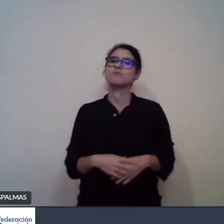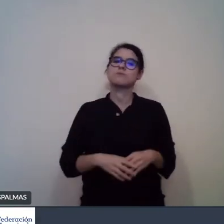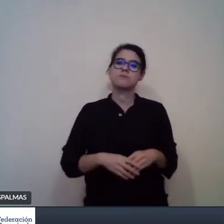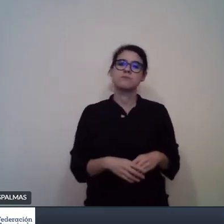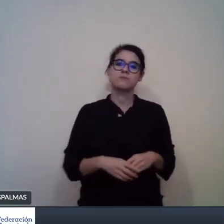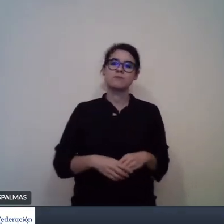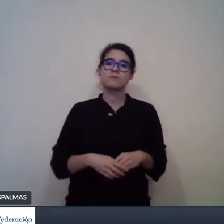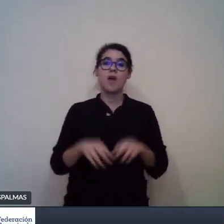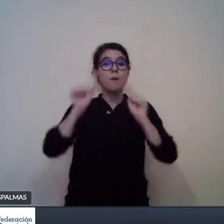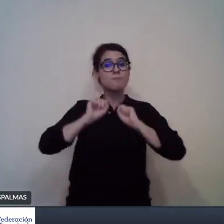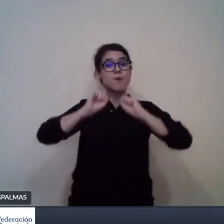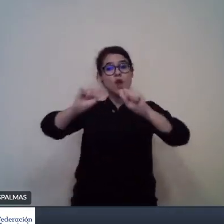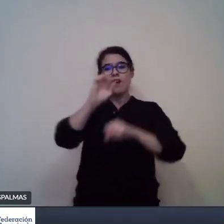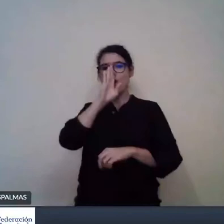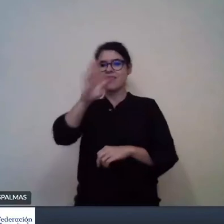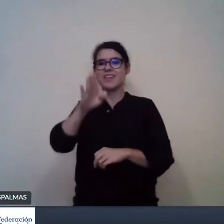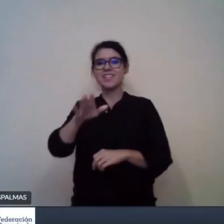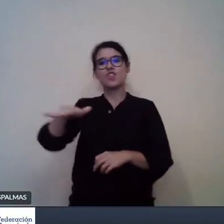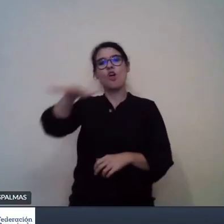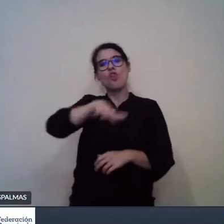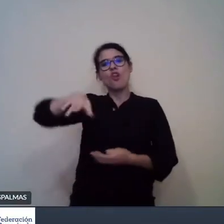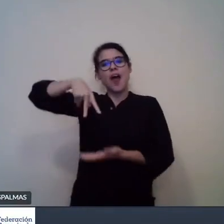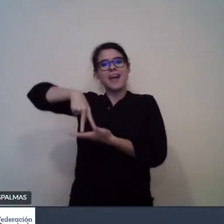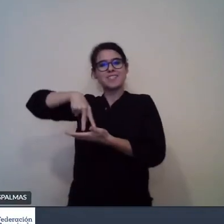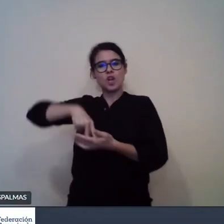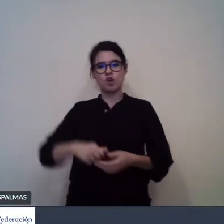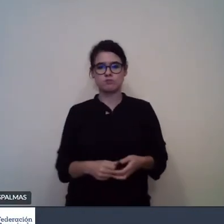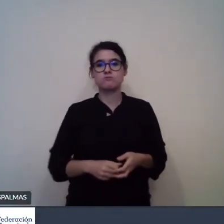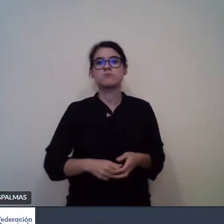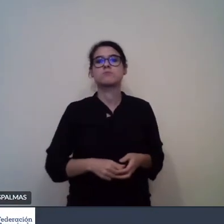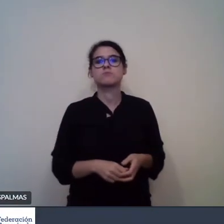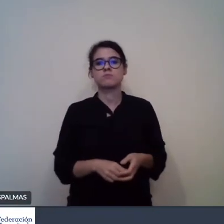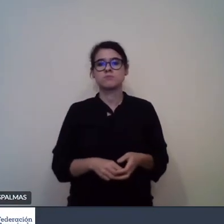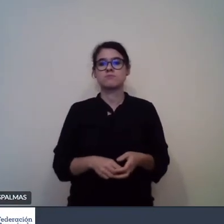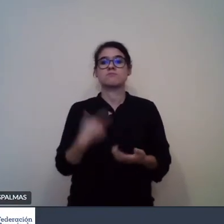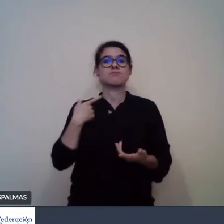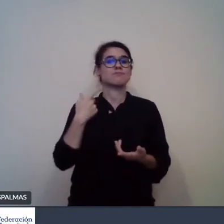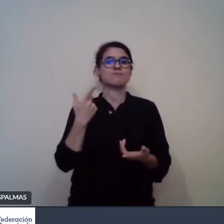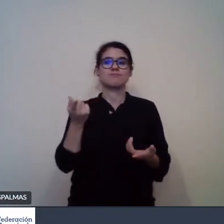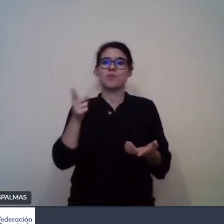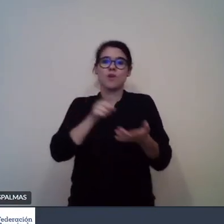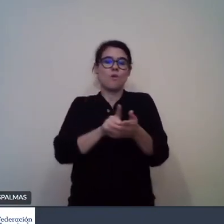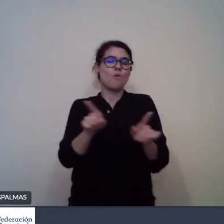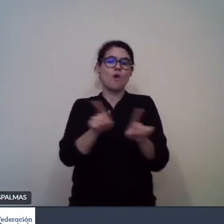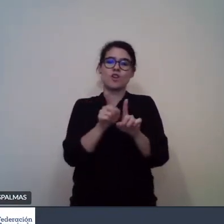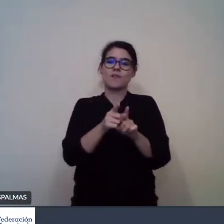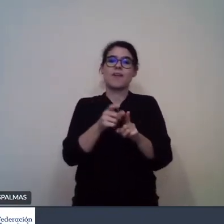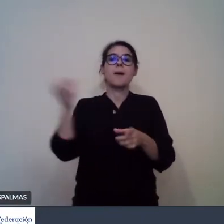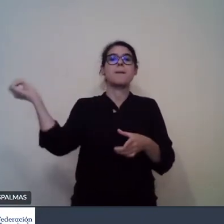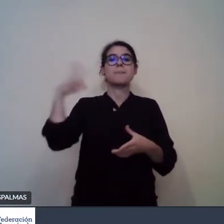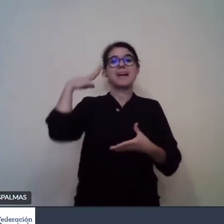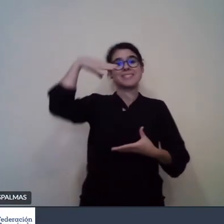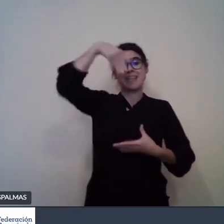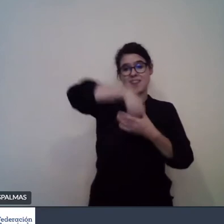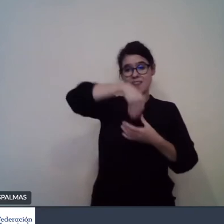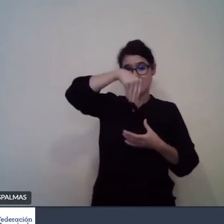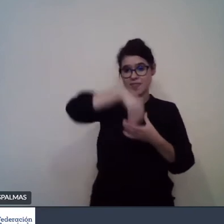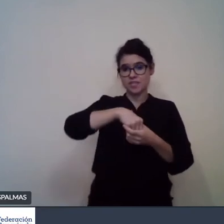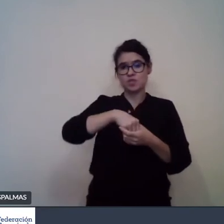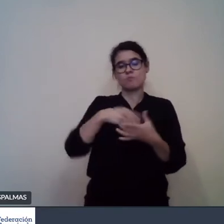Bloqueo directo en el slot. De nuevo dentro. Otro pase dentro. Que no se juega.